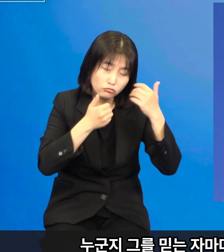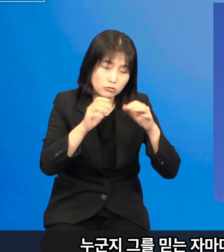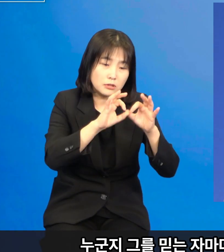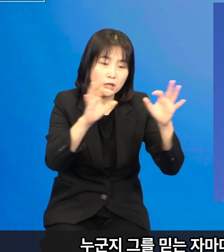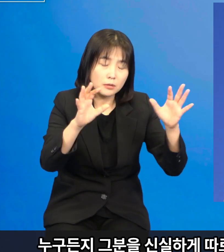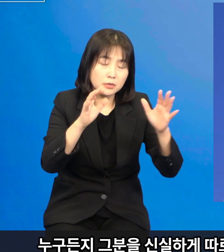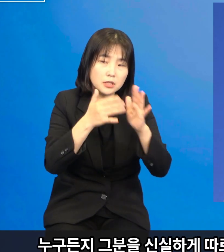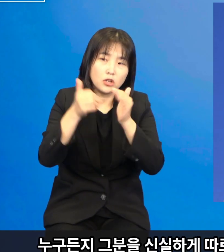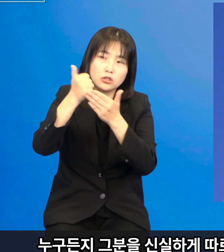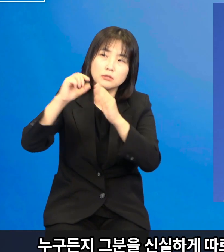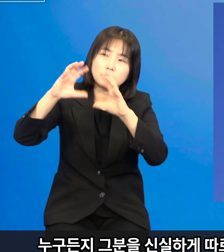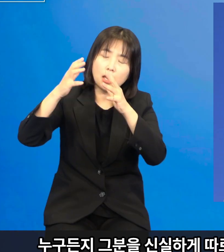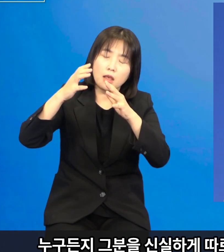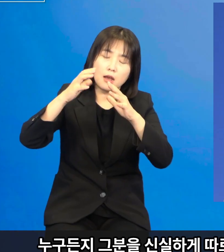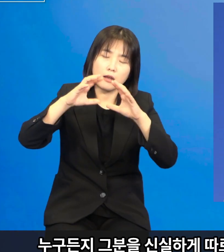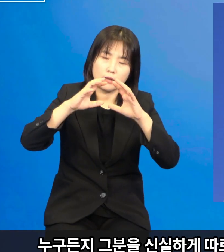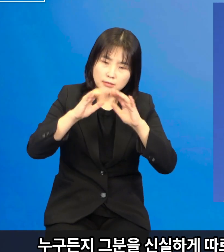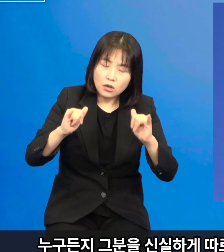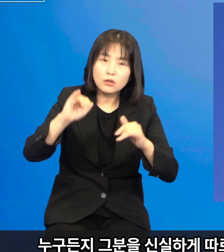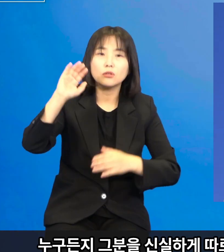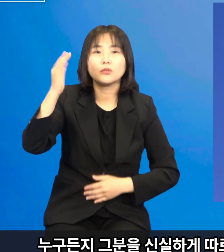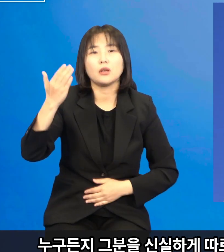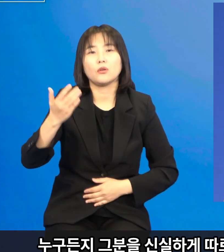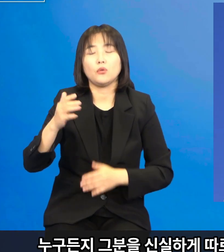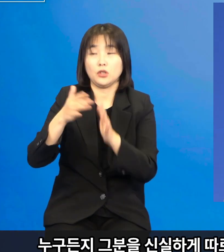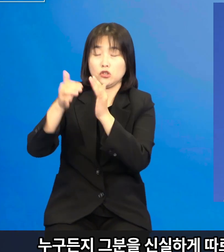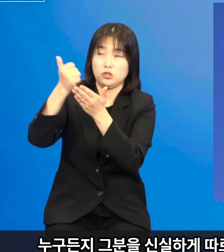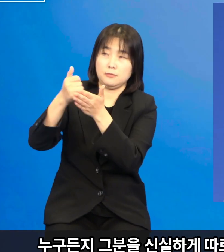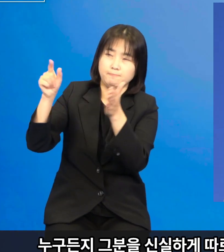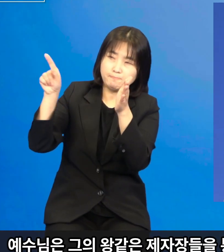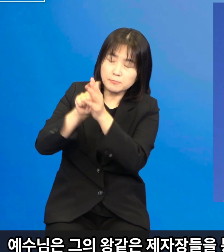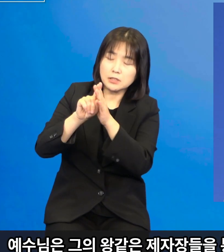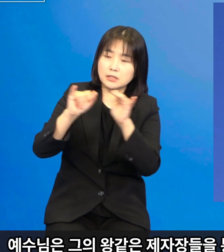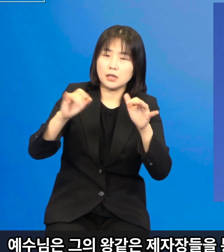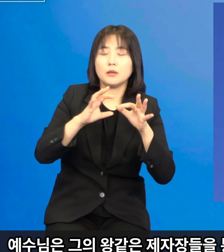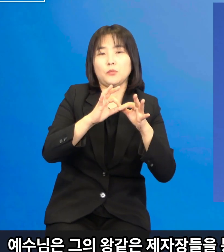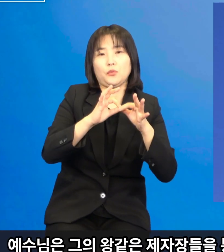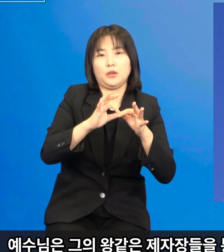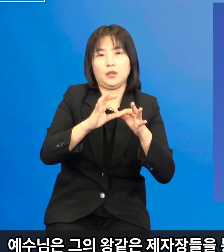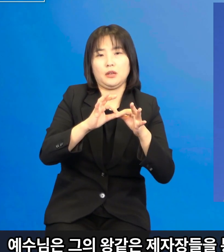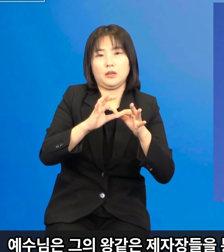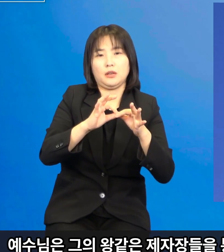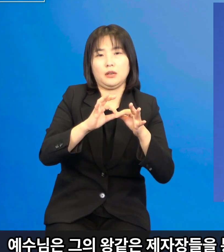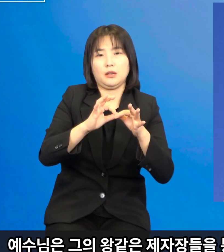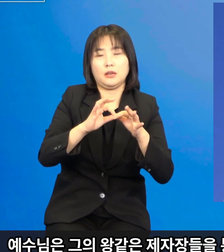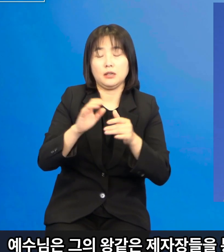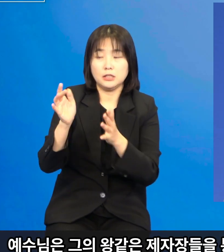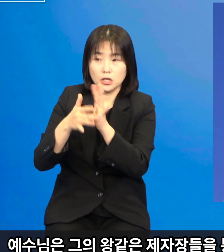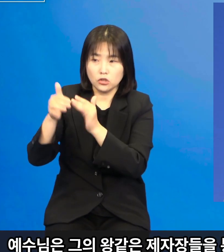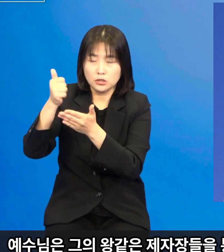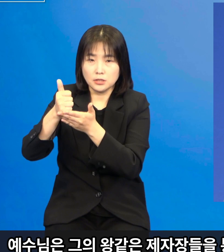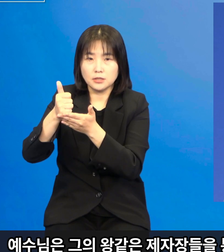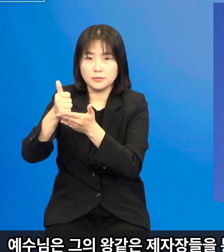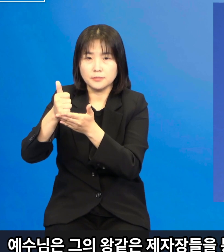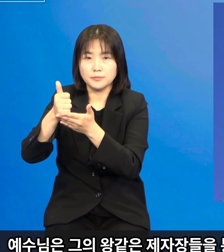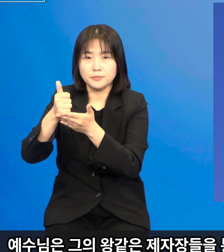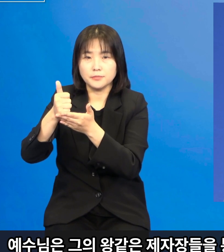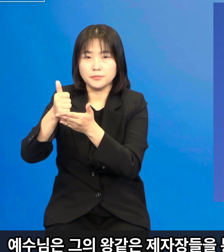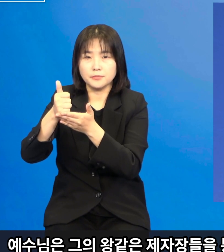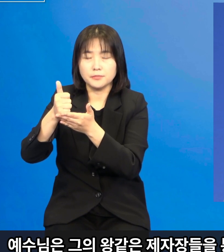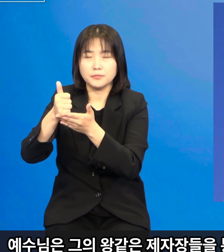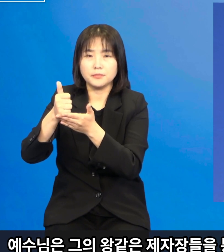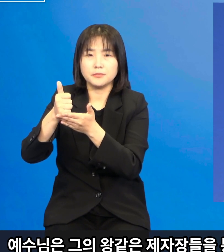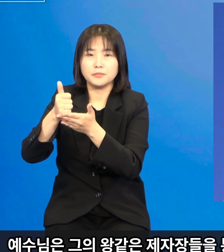되며 누구든지 그분을 신실하게 따르고 믿고 따르는 이들을 통하여 예수님은 그의 왕 같은 제사장들을 통하여